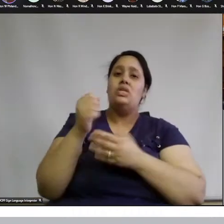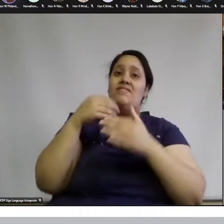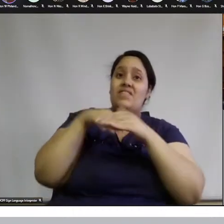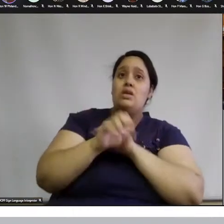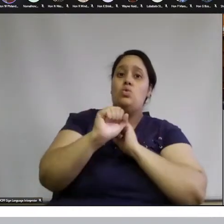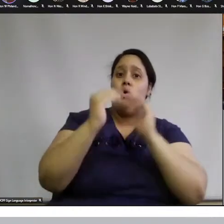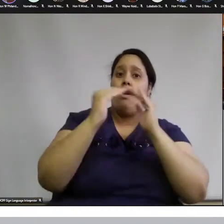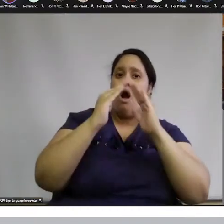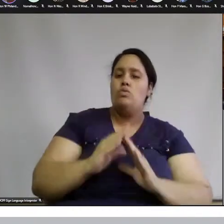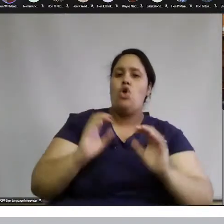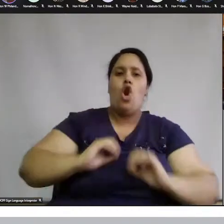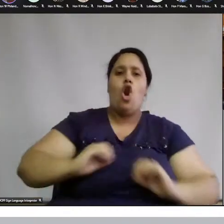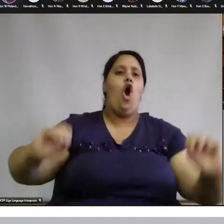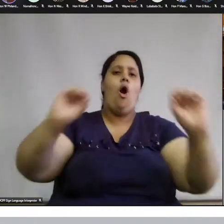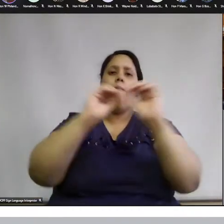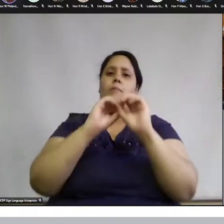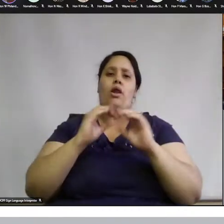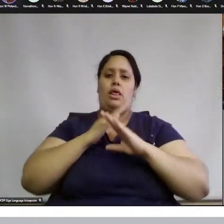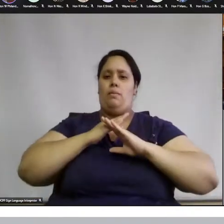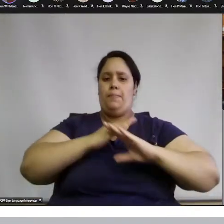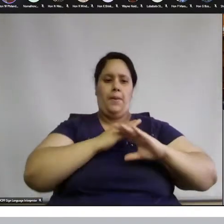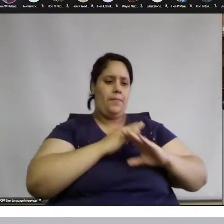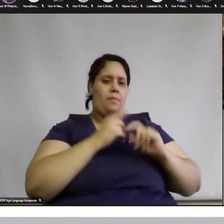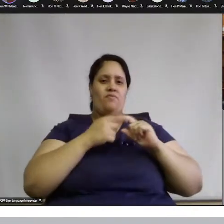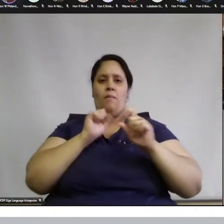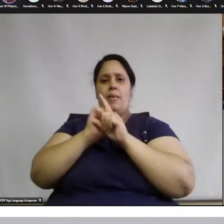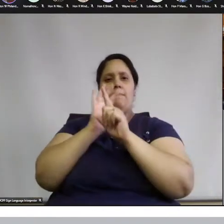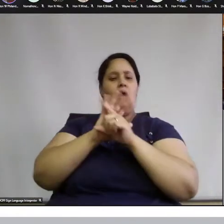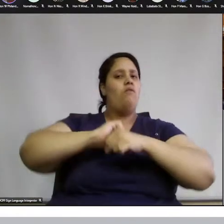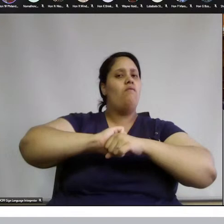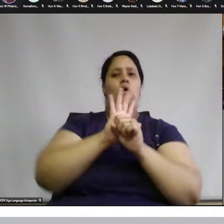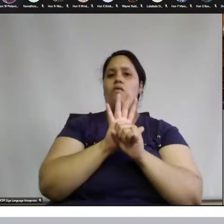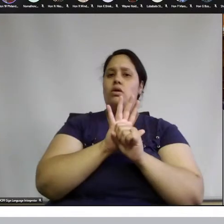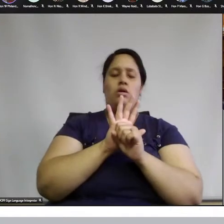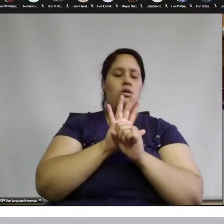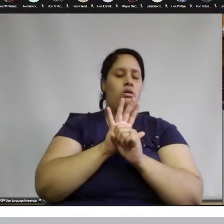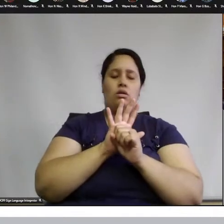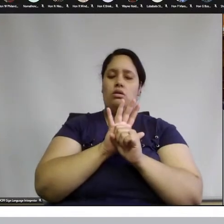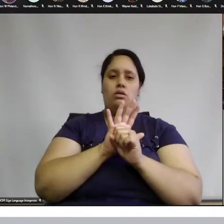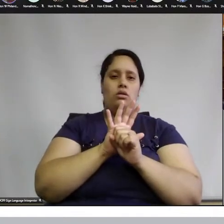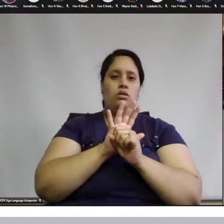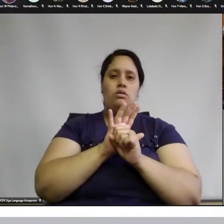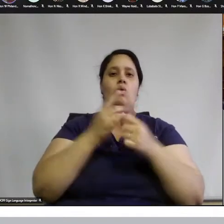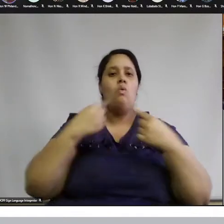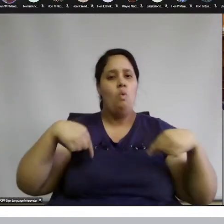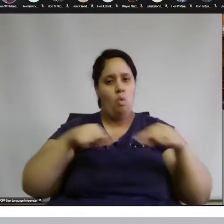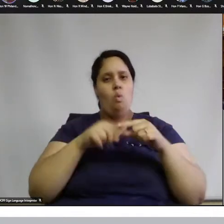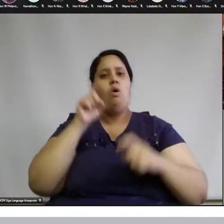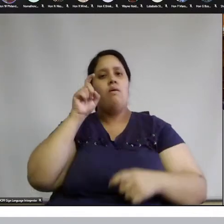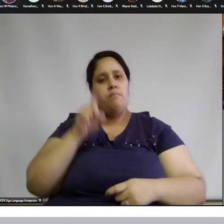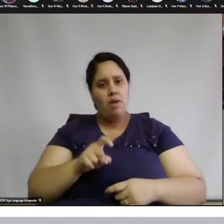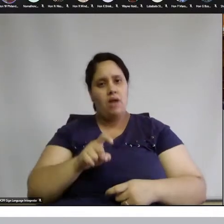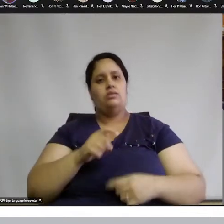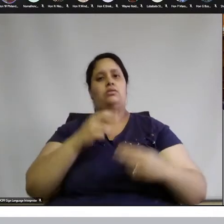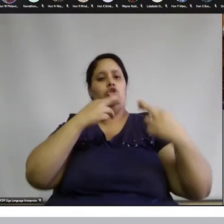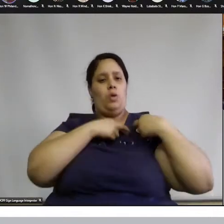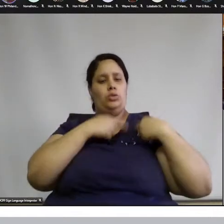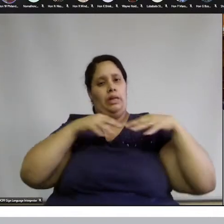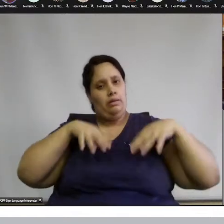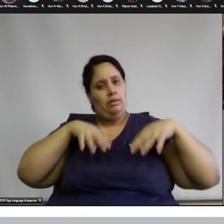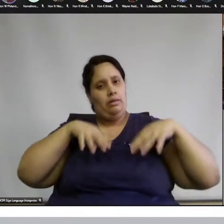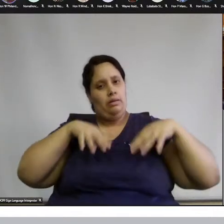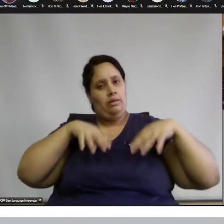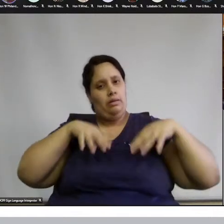Geen een van ons is kwytgeskeld van die impak van hierdie pandemie nie. Ons moet dus verantwoordelikheid neem